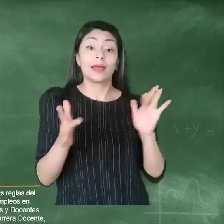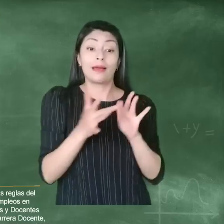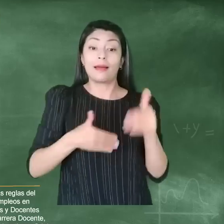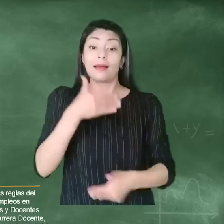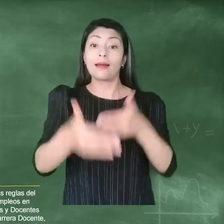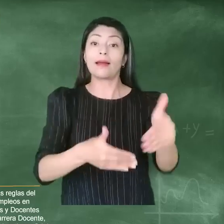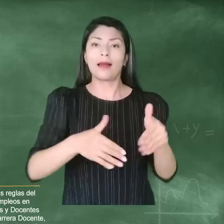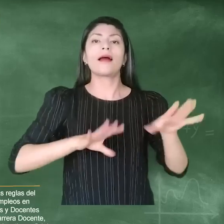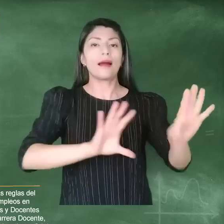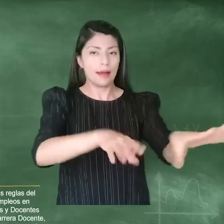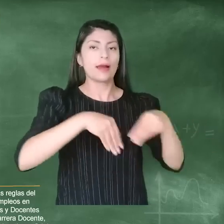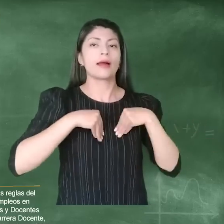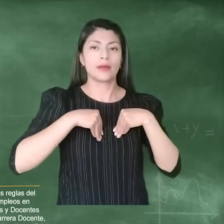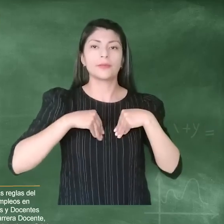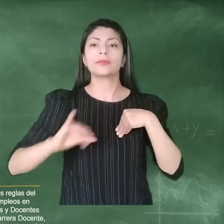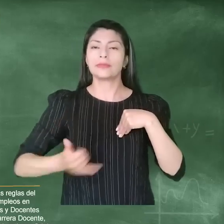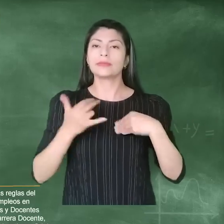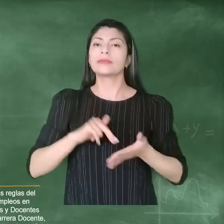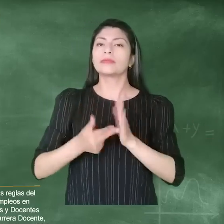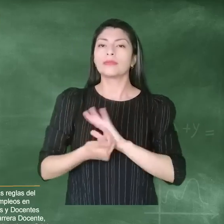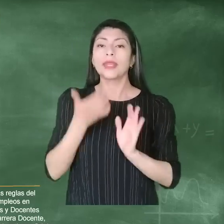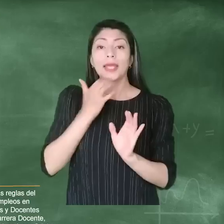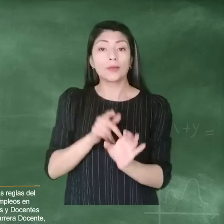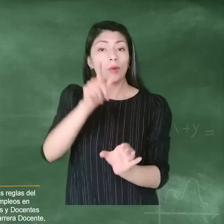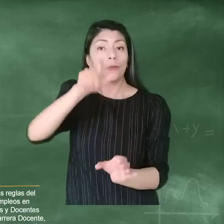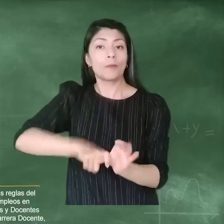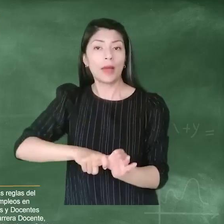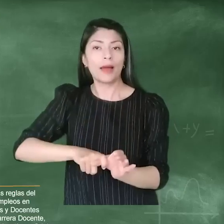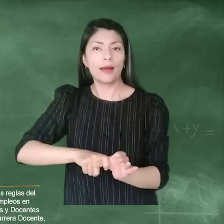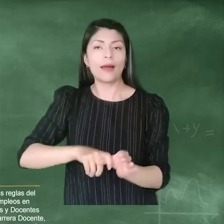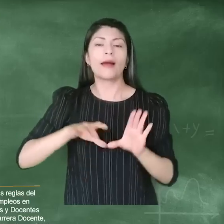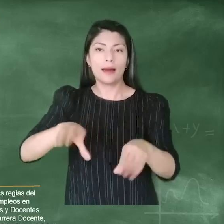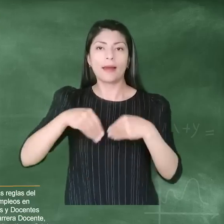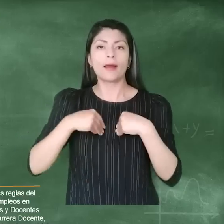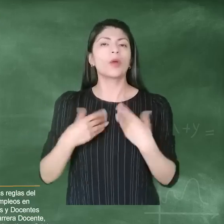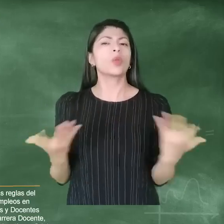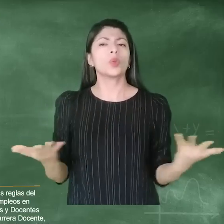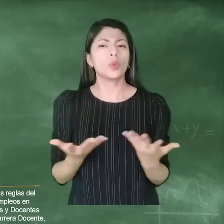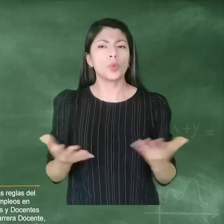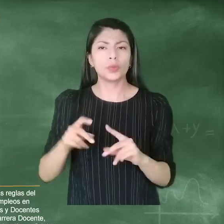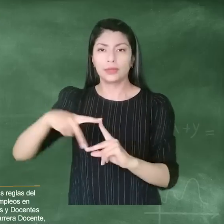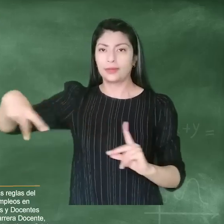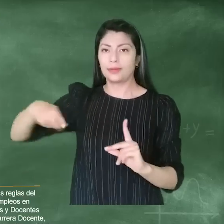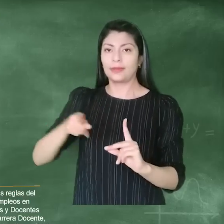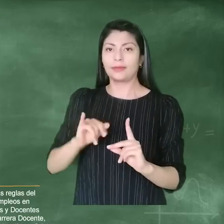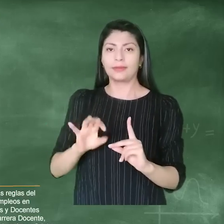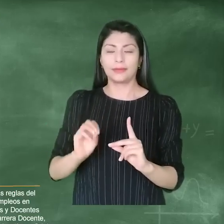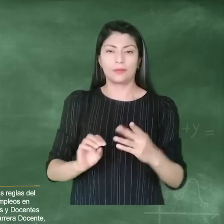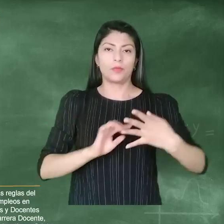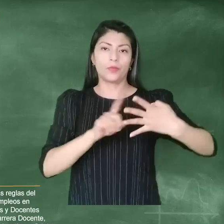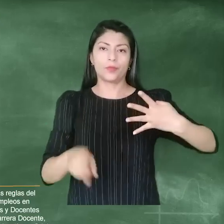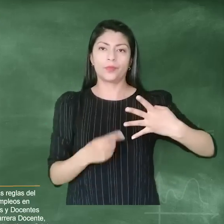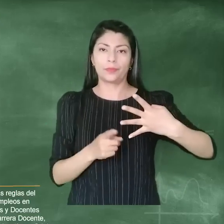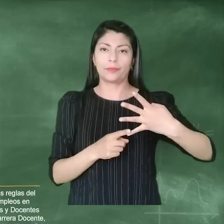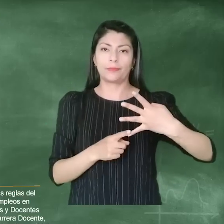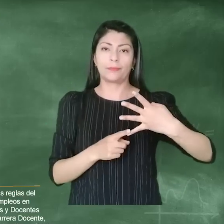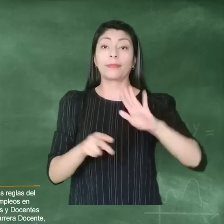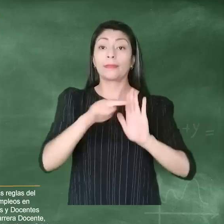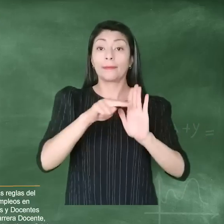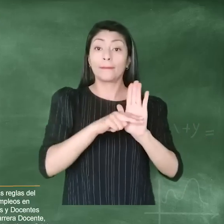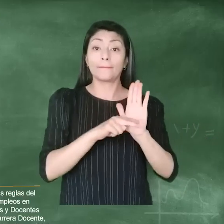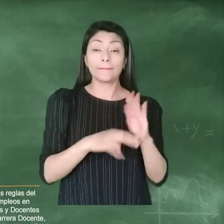reglas establecidas para este proceso de selección, al formalizar su inscripción a través de SIMO.